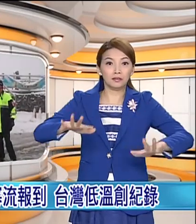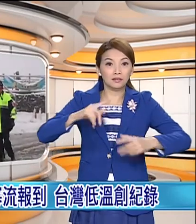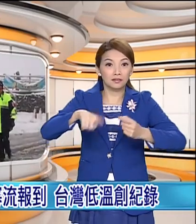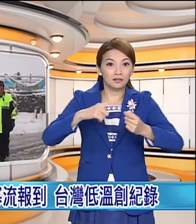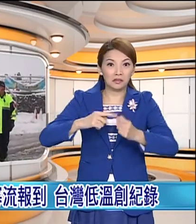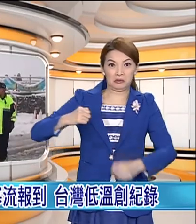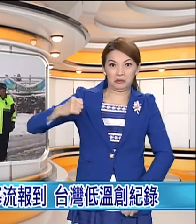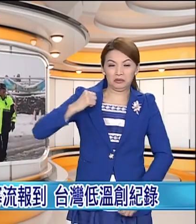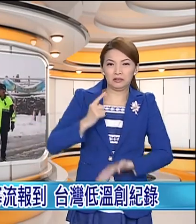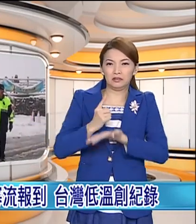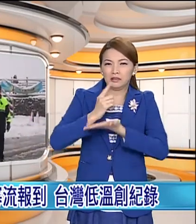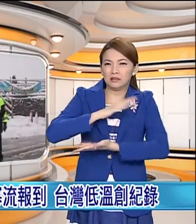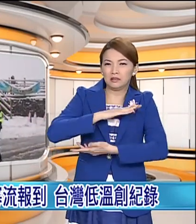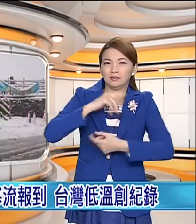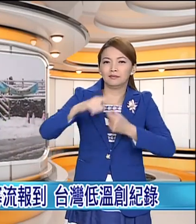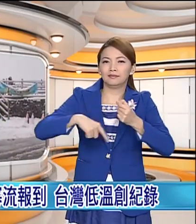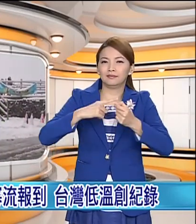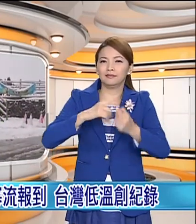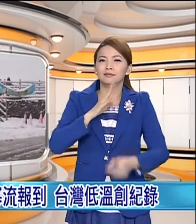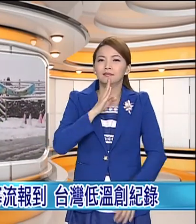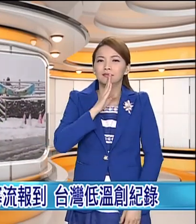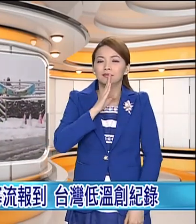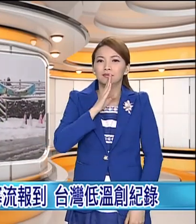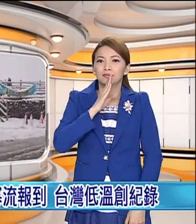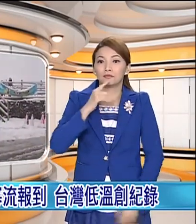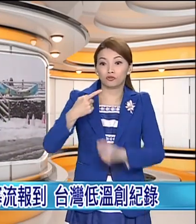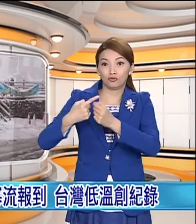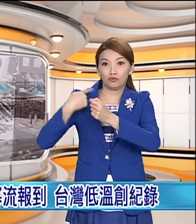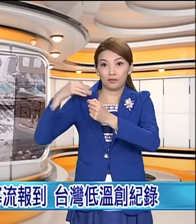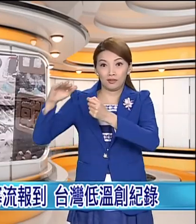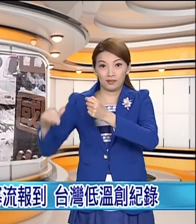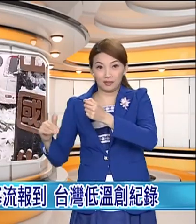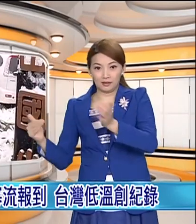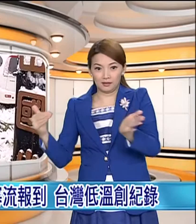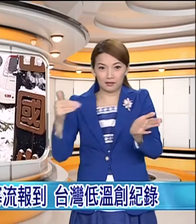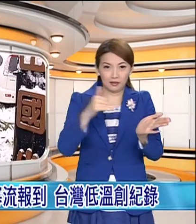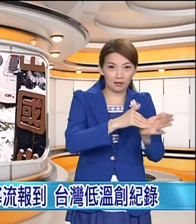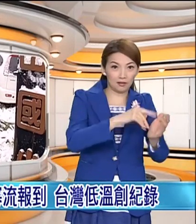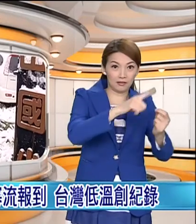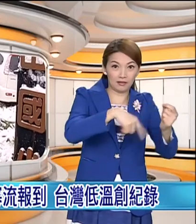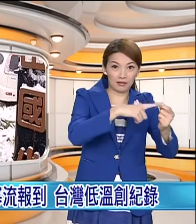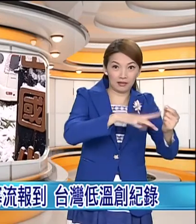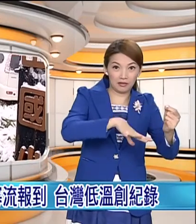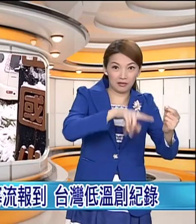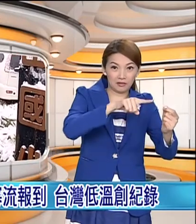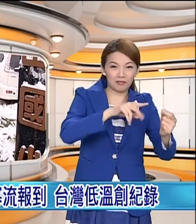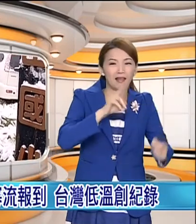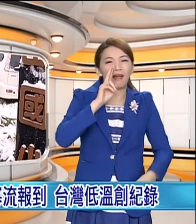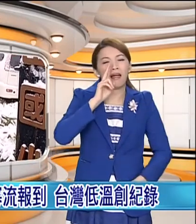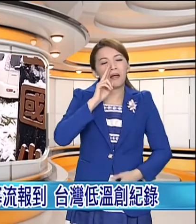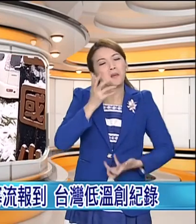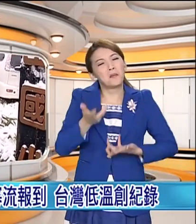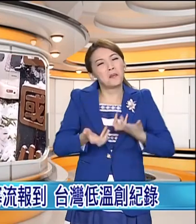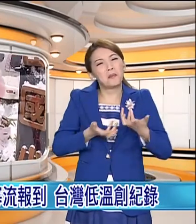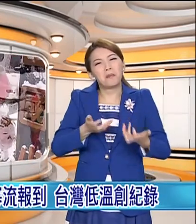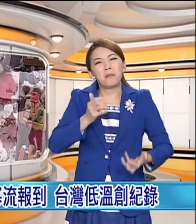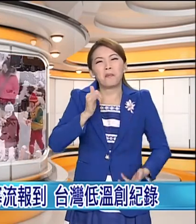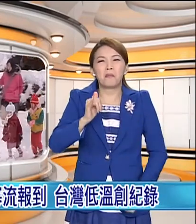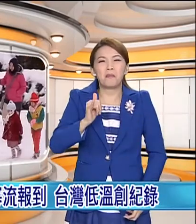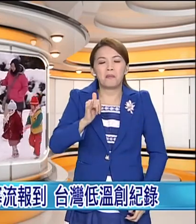今年是强盛阴年，去年底到年初暖冬现象明显，不过现在却发生了